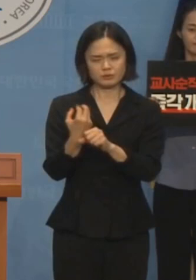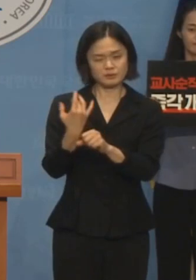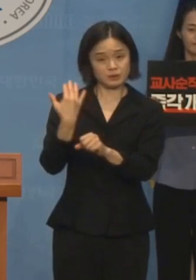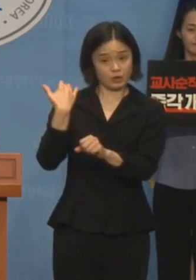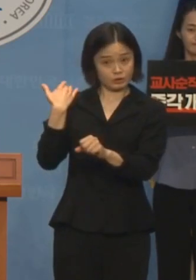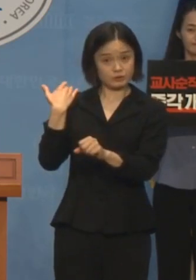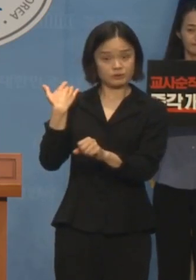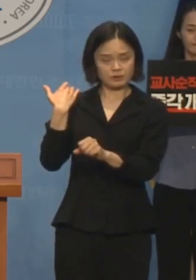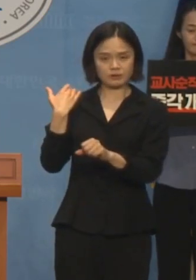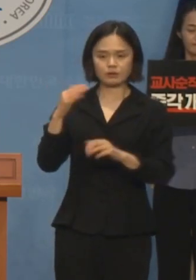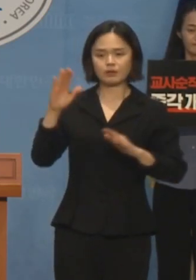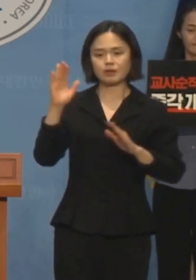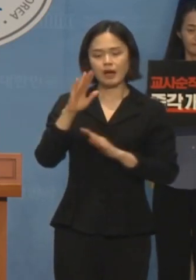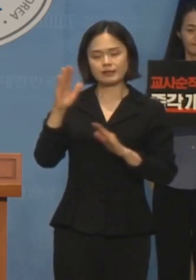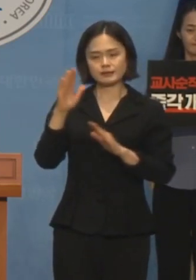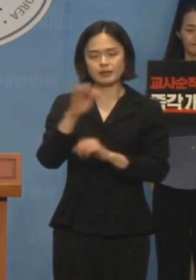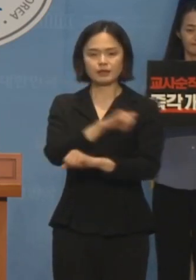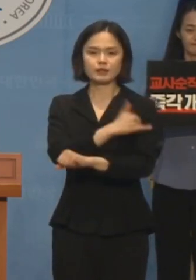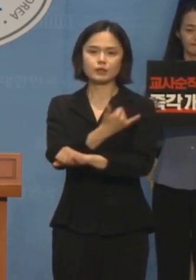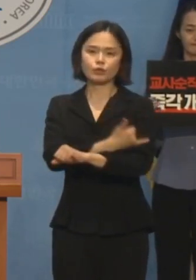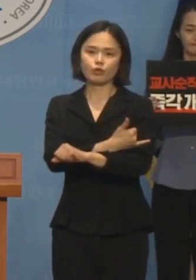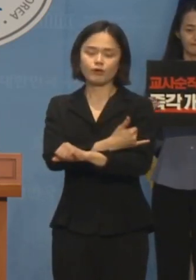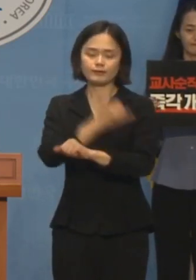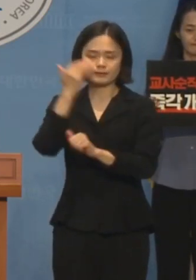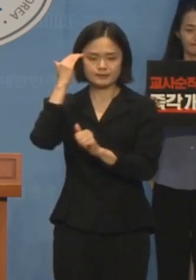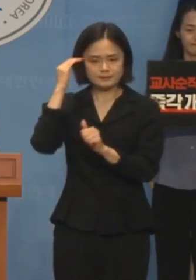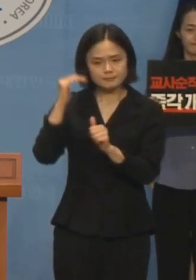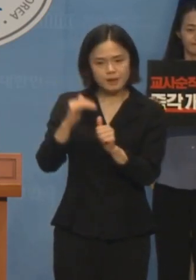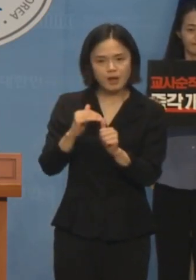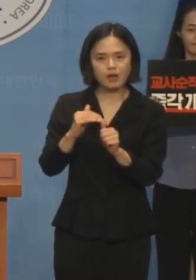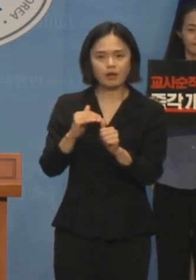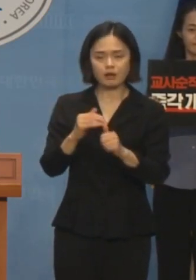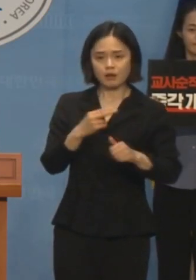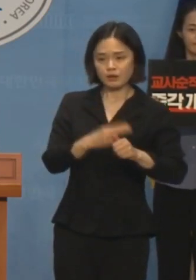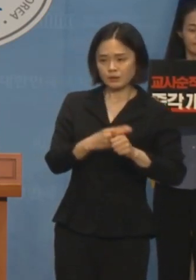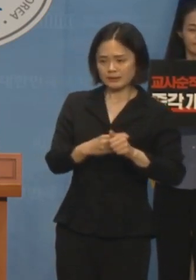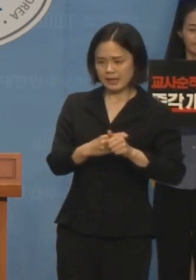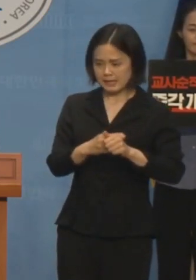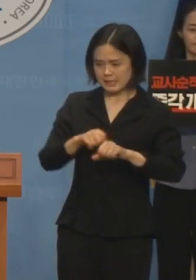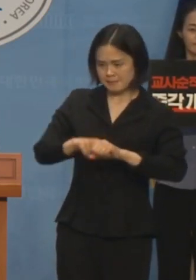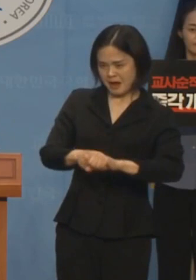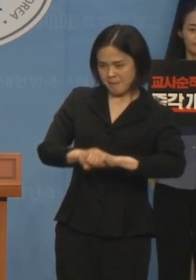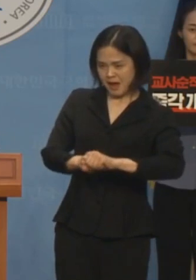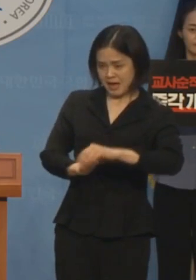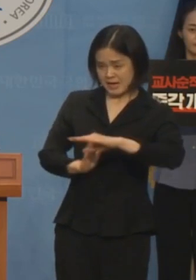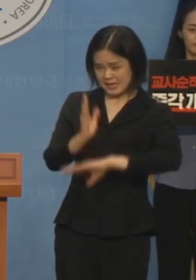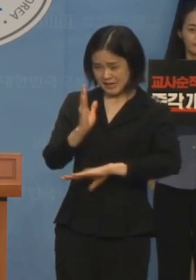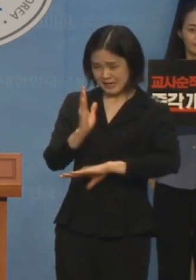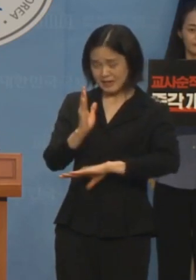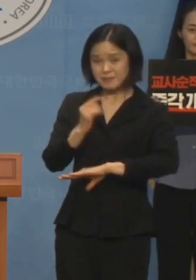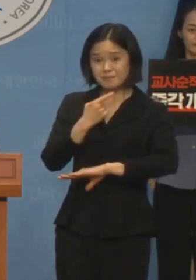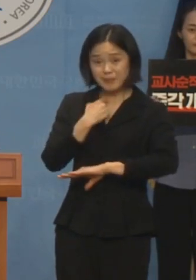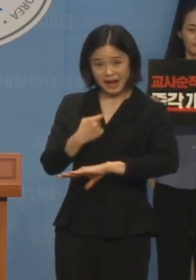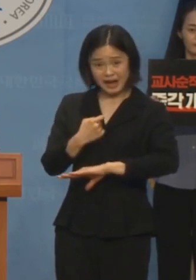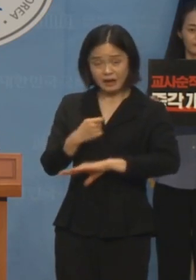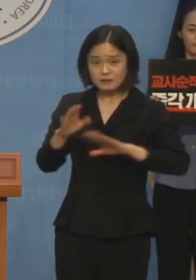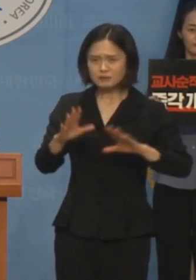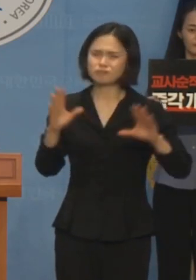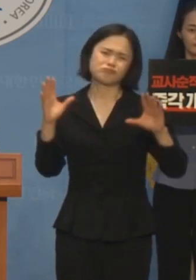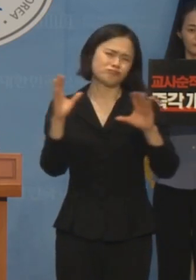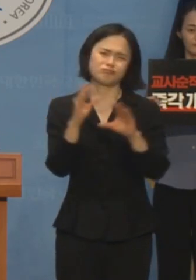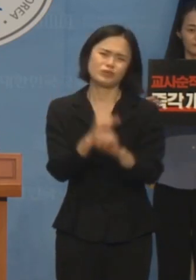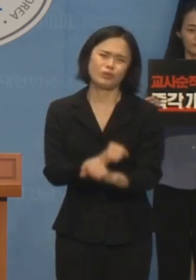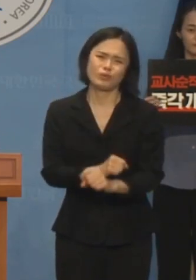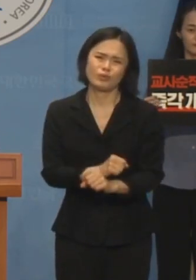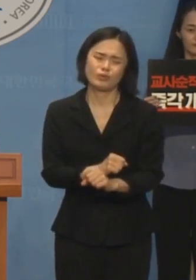인권이 침해받고 학생 체벌이 성행하던 그런 시절의 교육은 이미 끝났습니다. 현재 학교에서는 학생